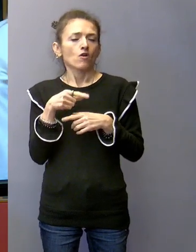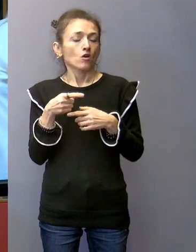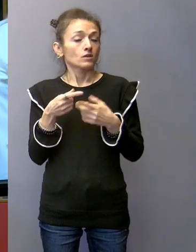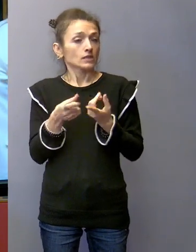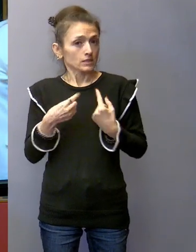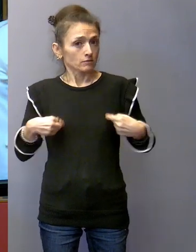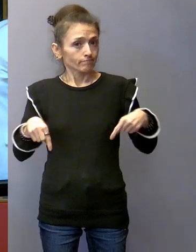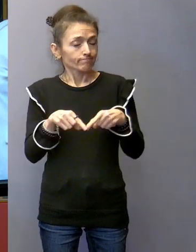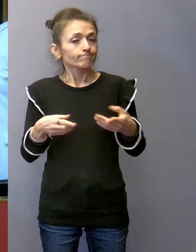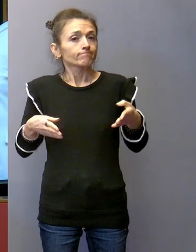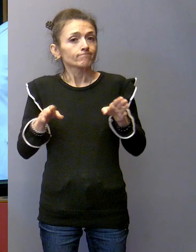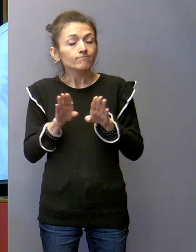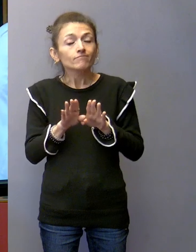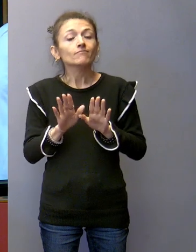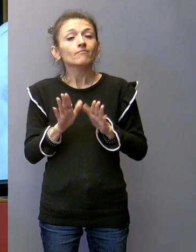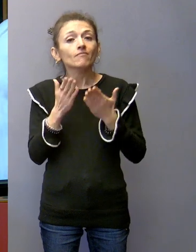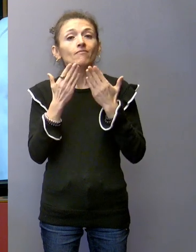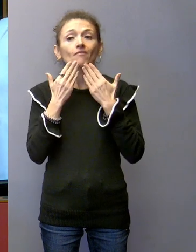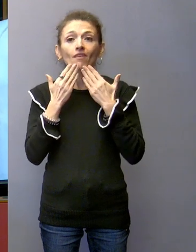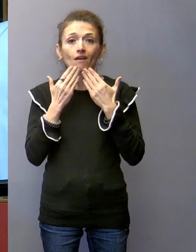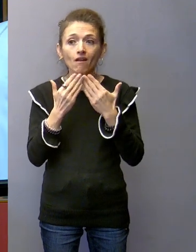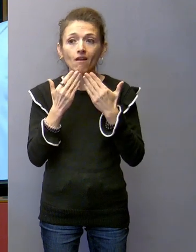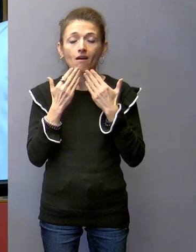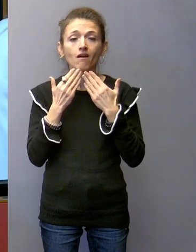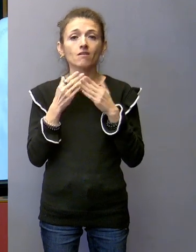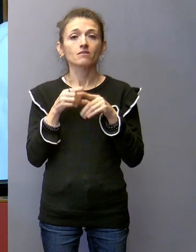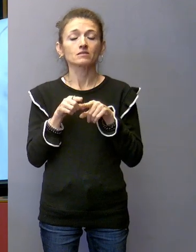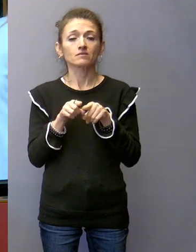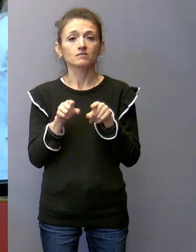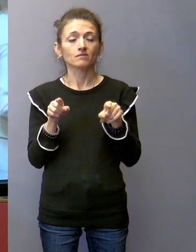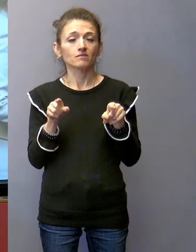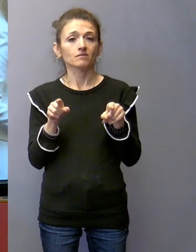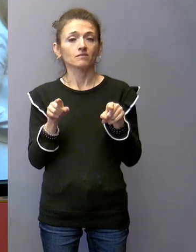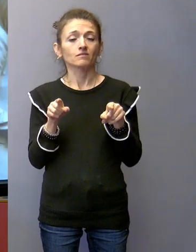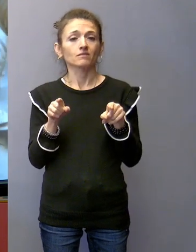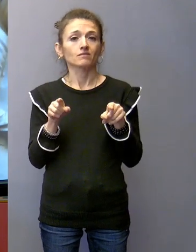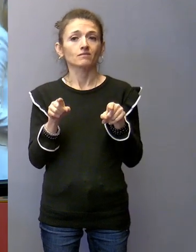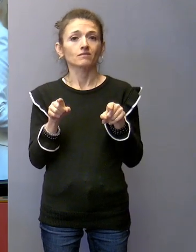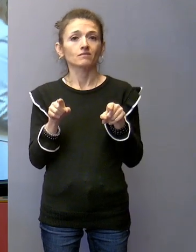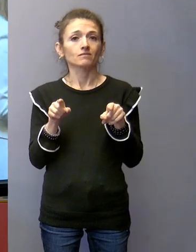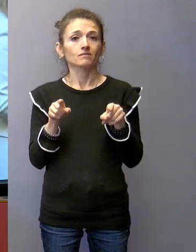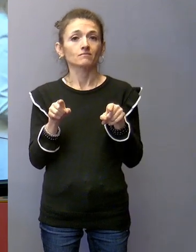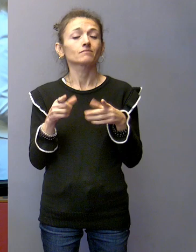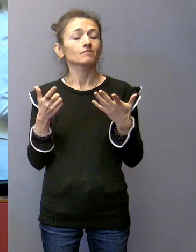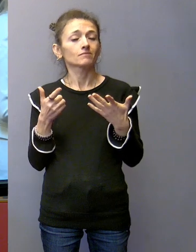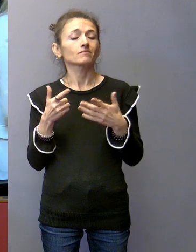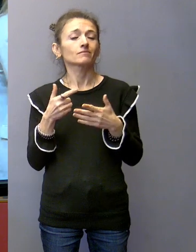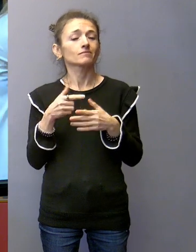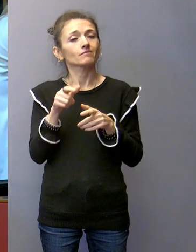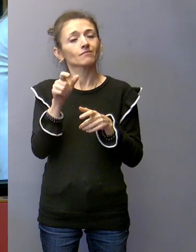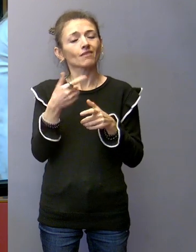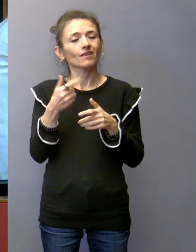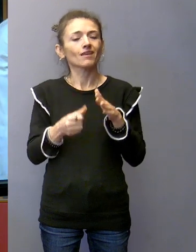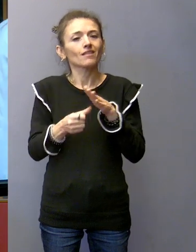la seduta Ringraziando Ringraziando invece le addette Al linguaggio dei segni